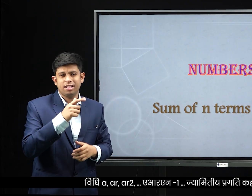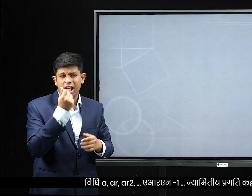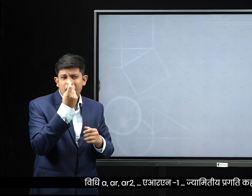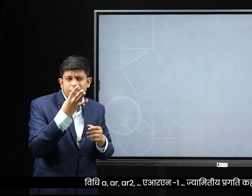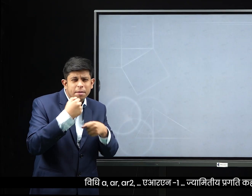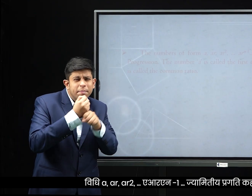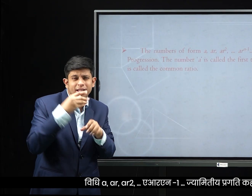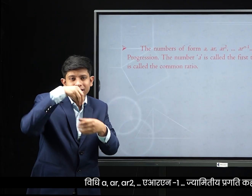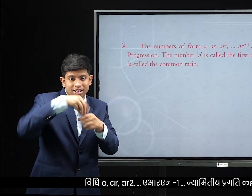विधि ए कामा